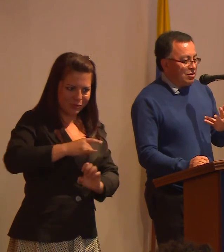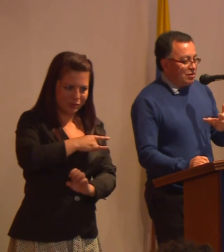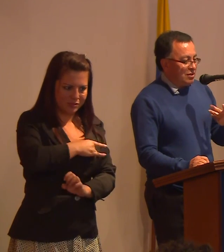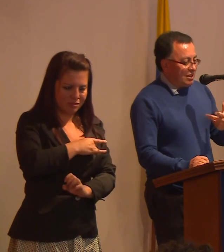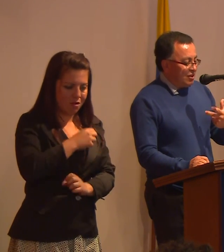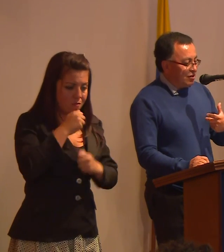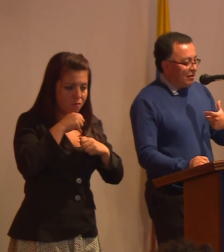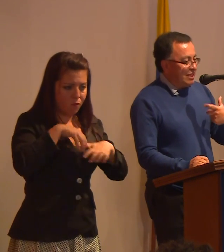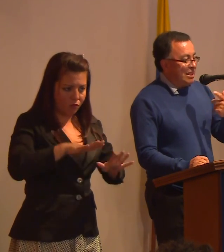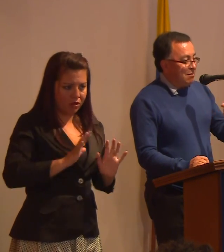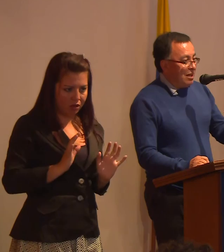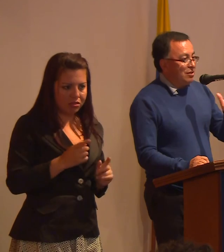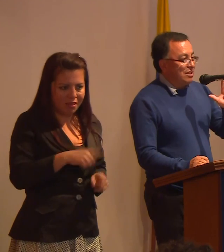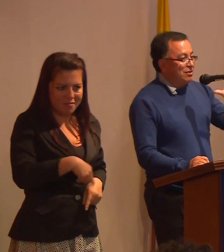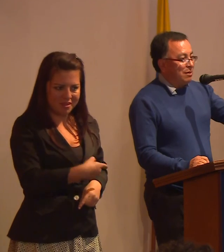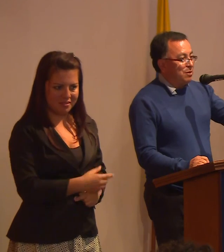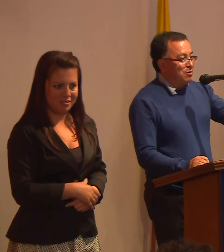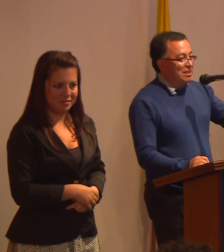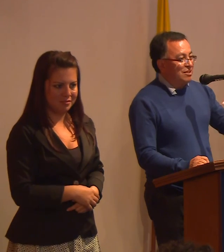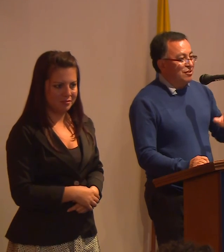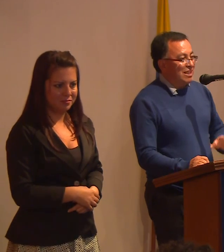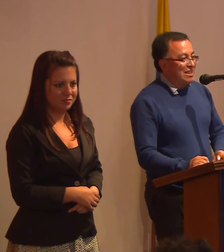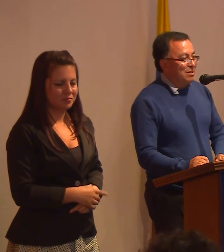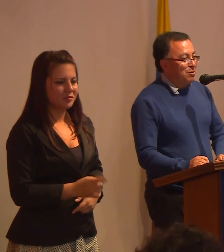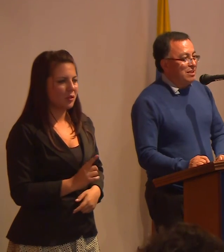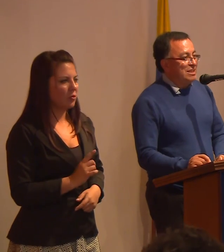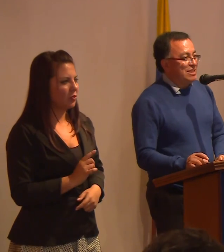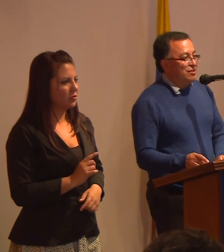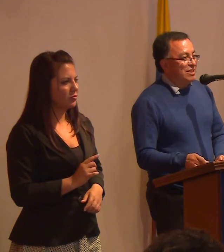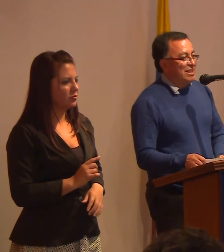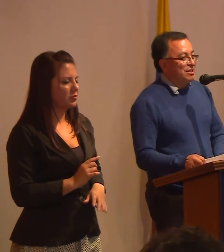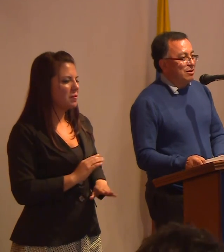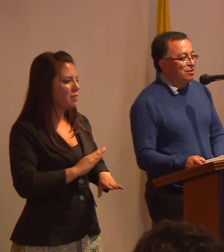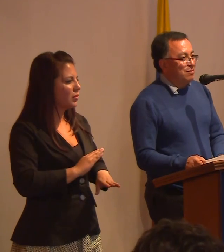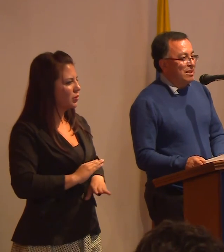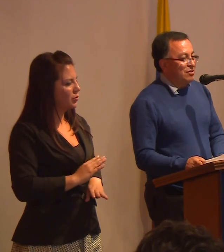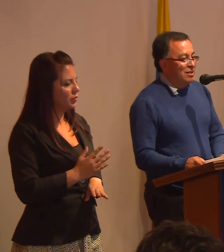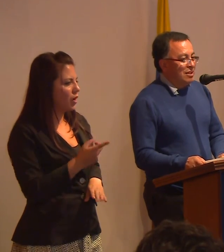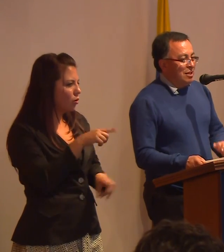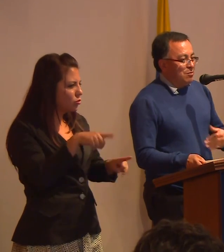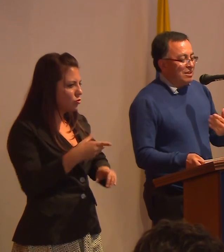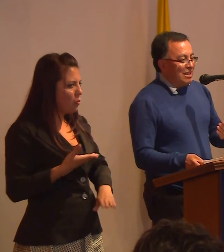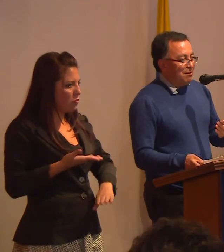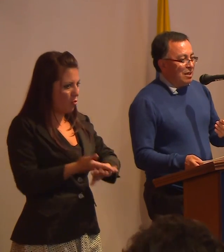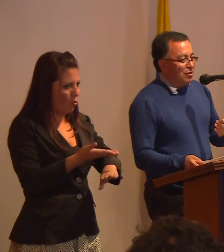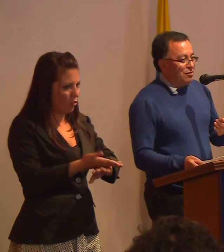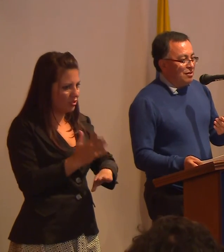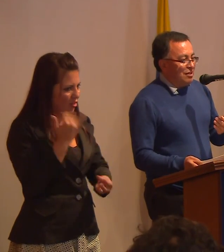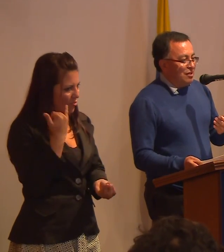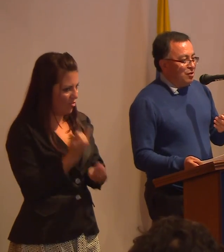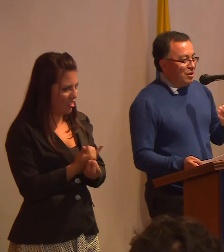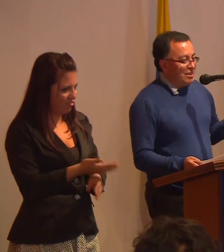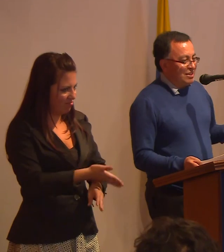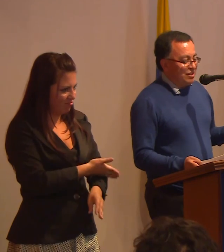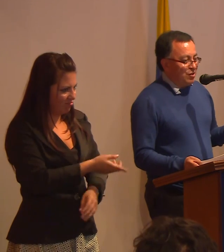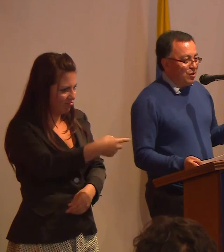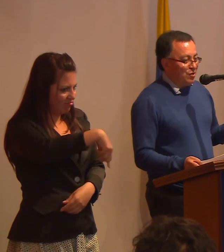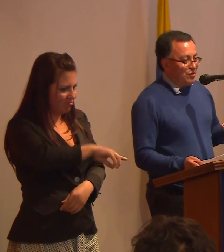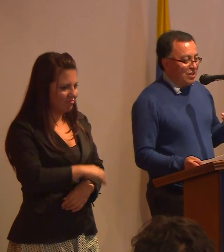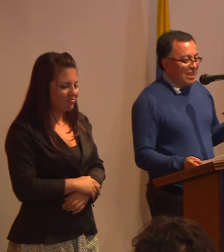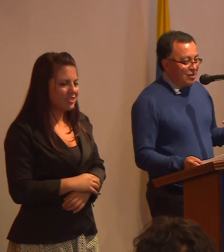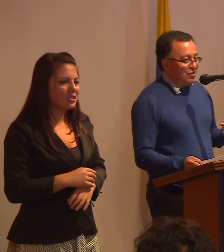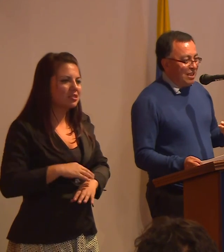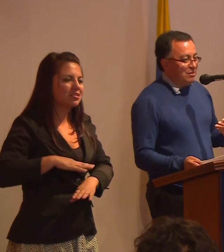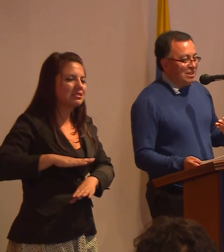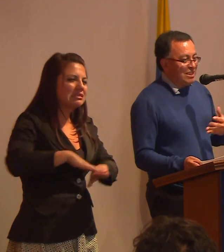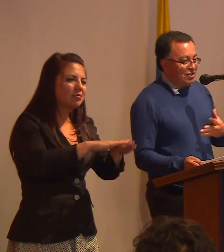que estos, no solamente llamados, sino ya propuestas concretas de movilización que han hecho varios compañeros, pues el llamado no es solo